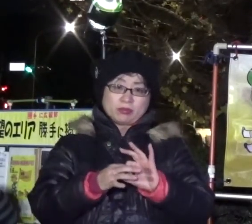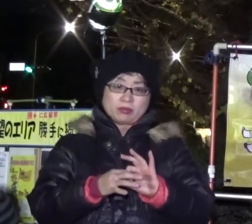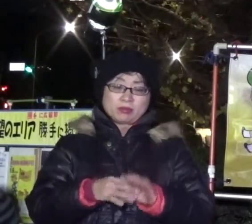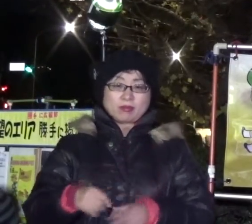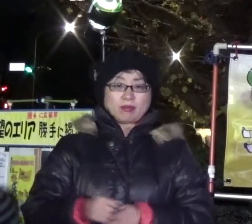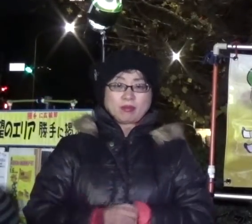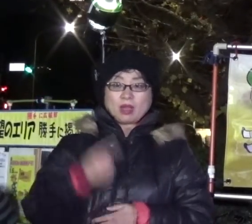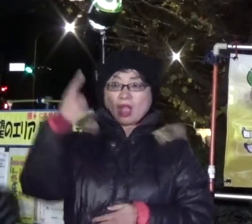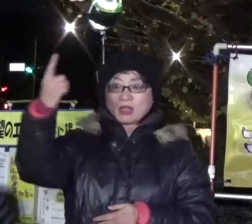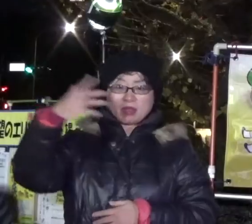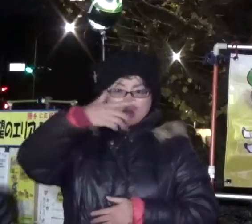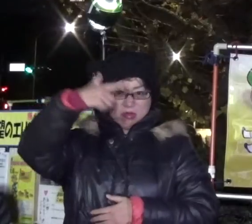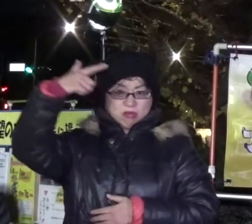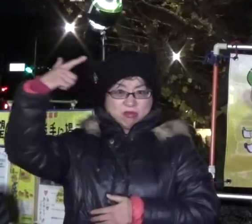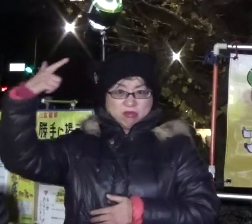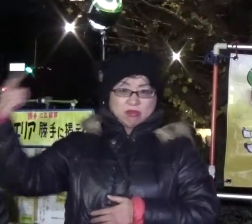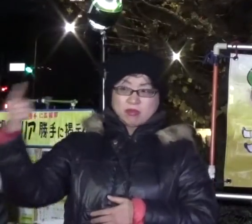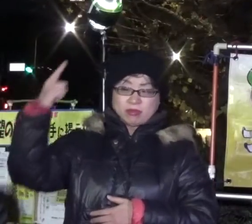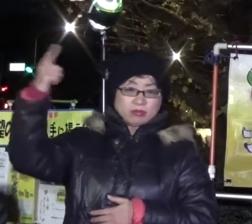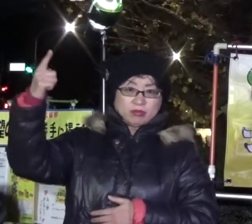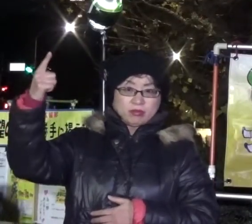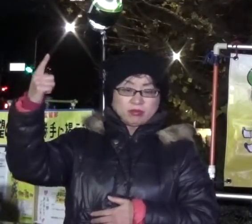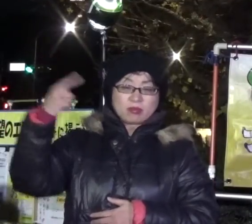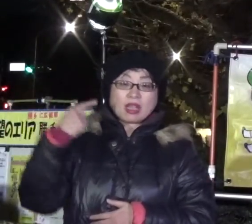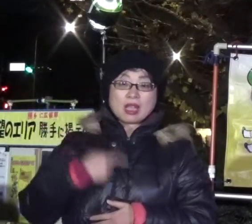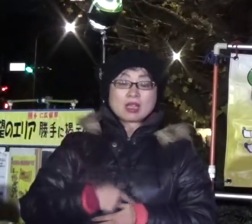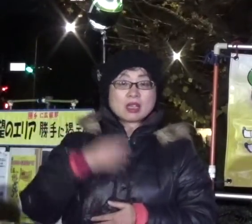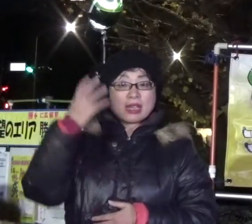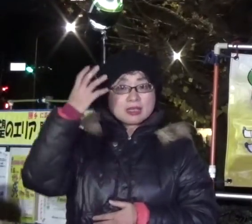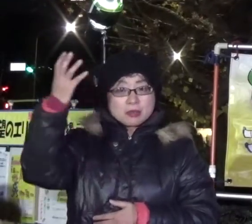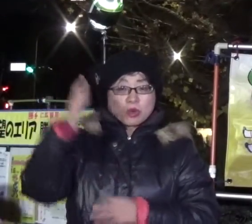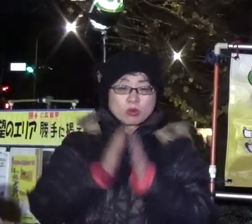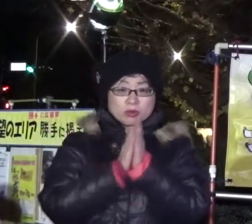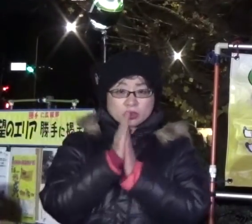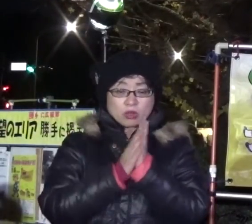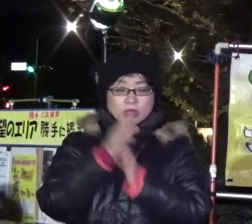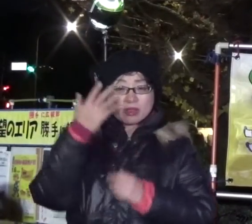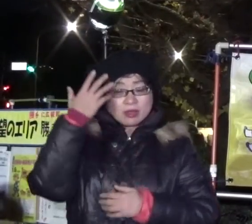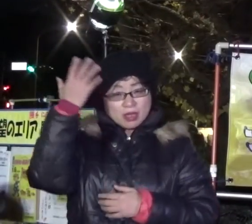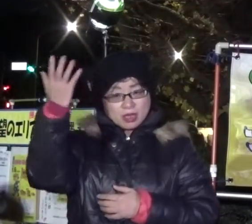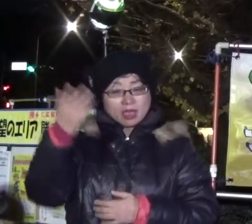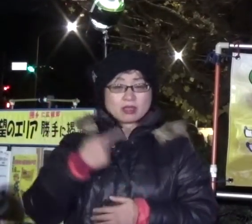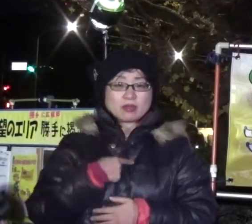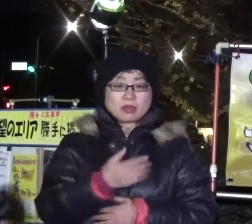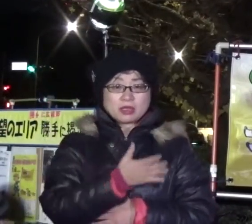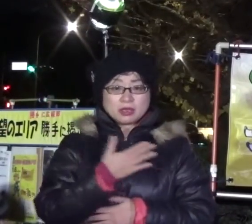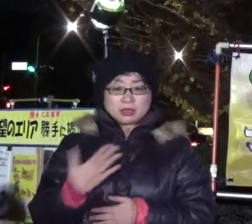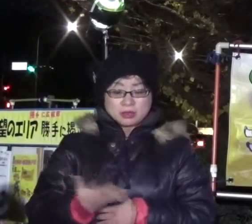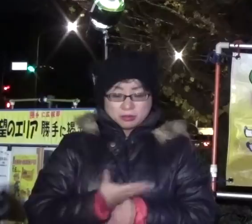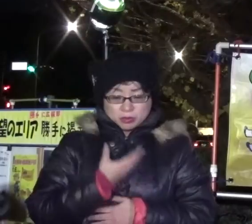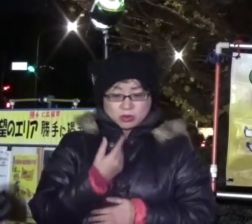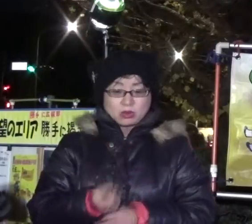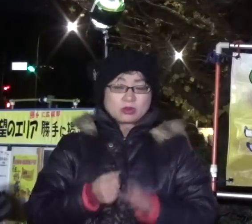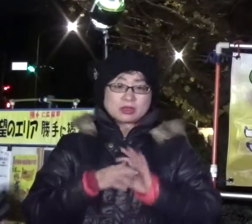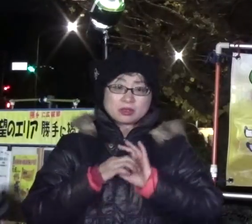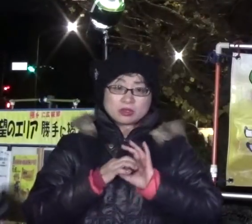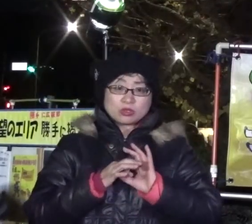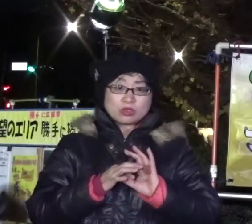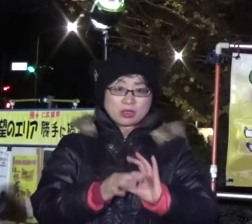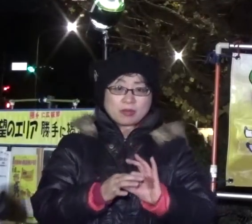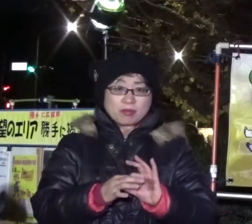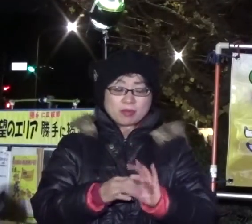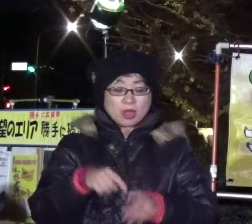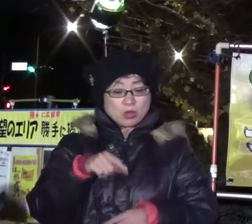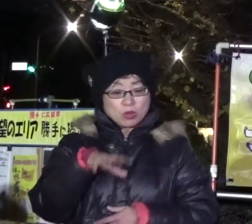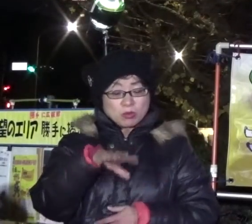。だからこそやはり何、希望とか祈りとか願いっていうのをですね、私たち持ち続けて、今日で希